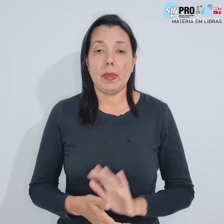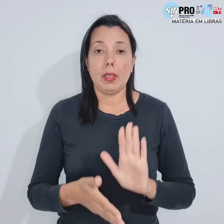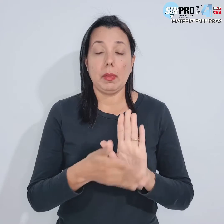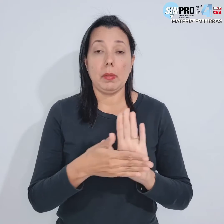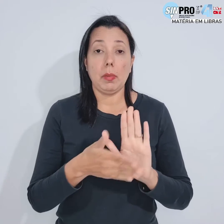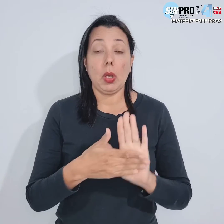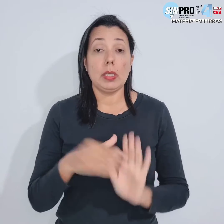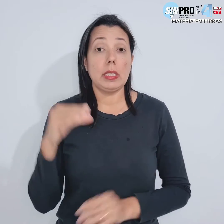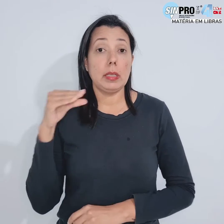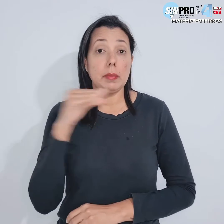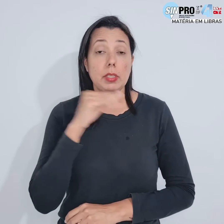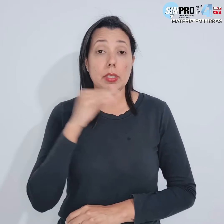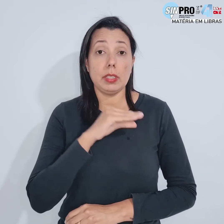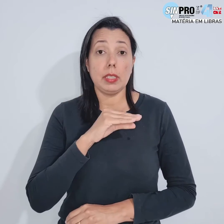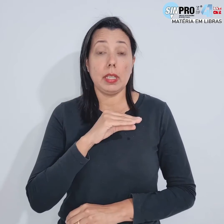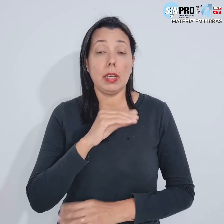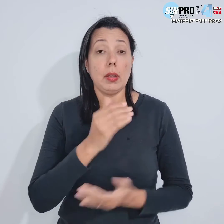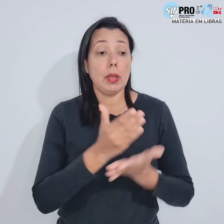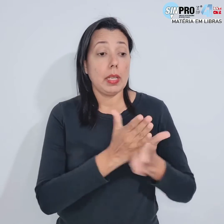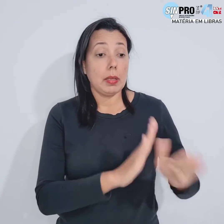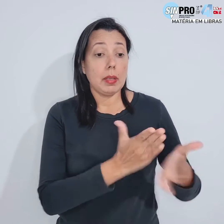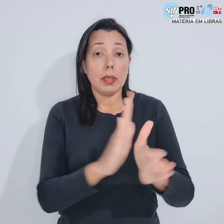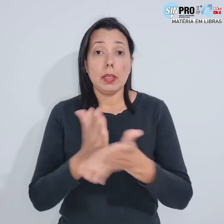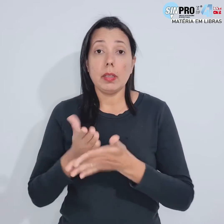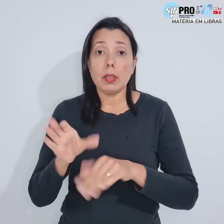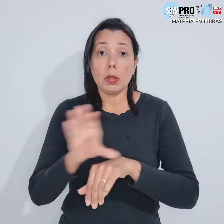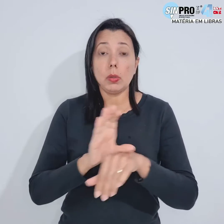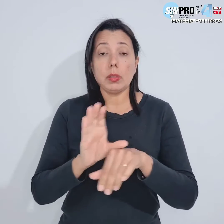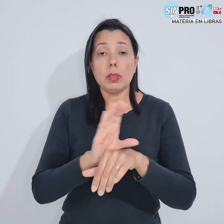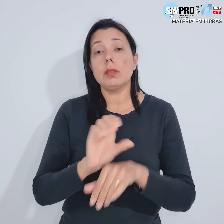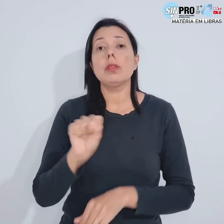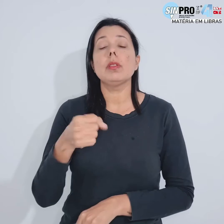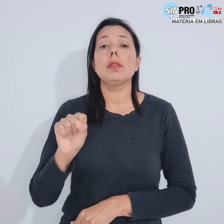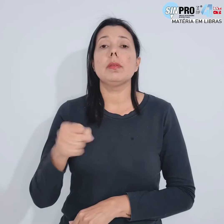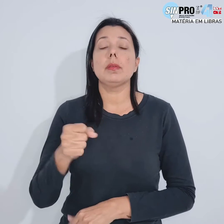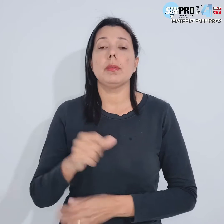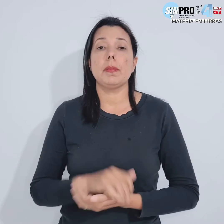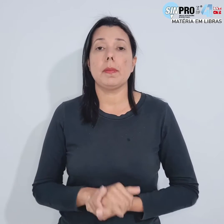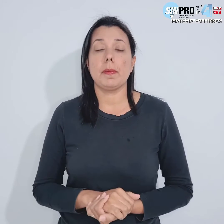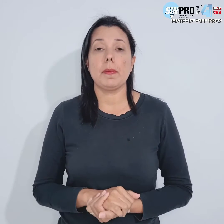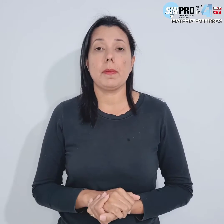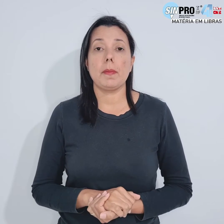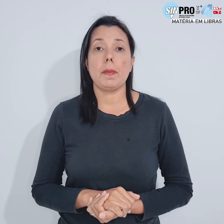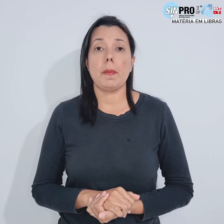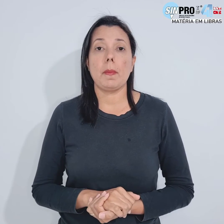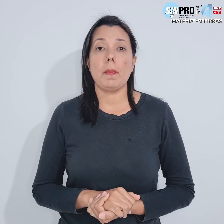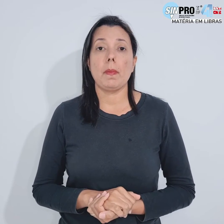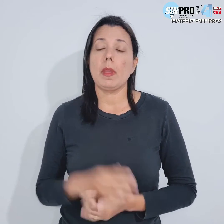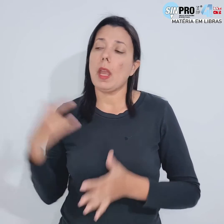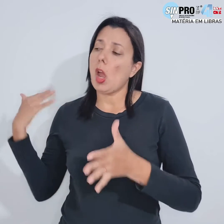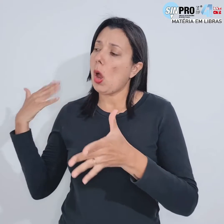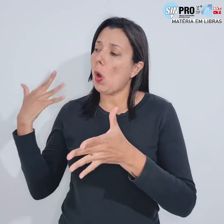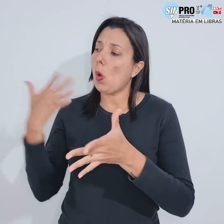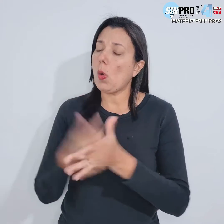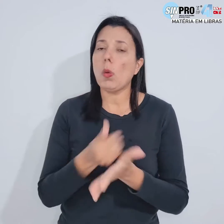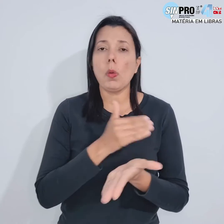PEC emergencial e o desmonte da Constituição de 88. Desde o início